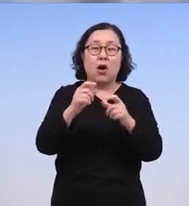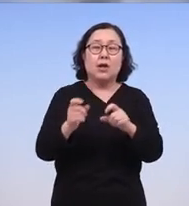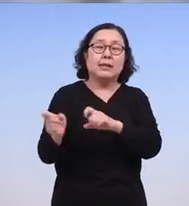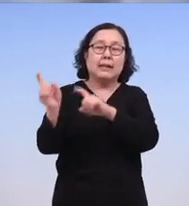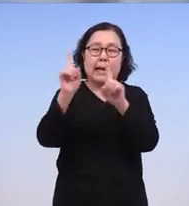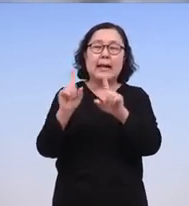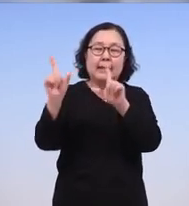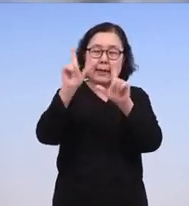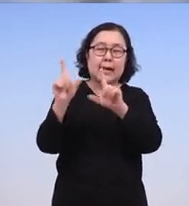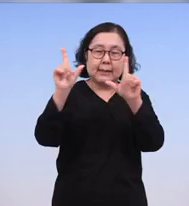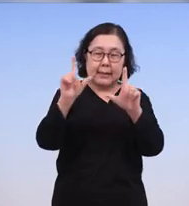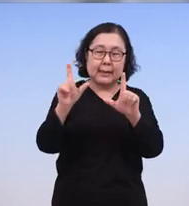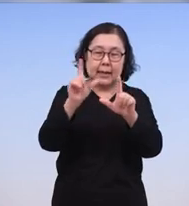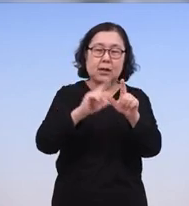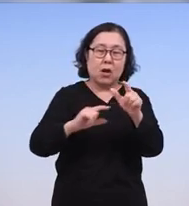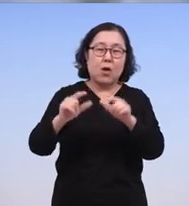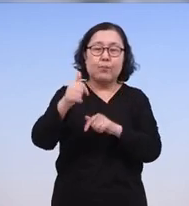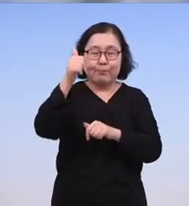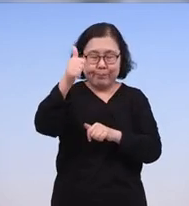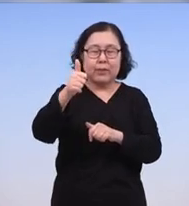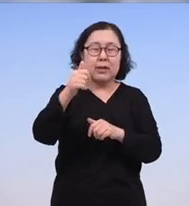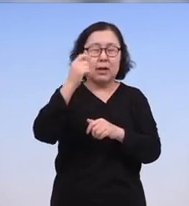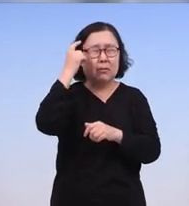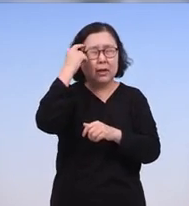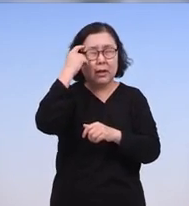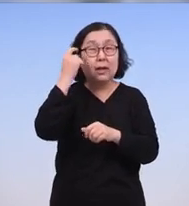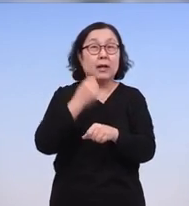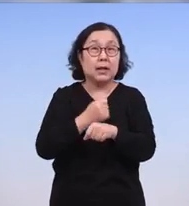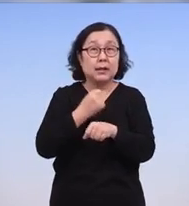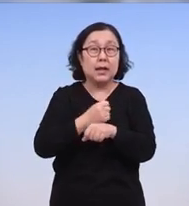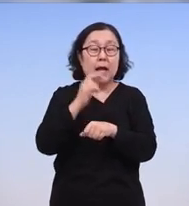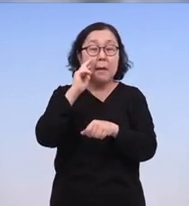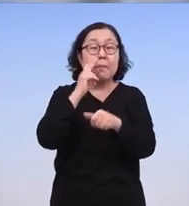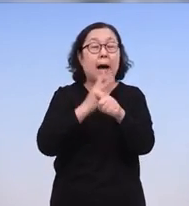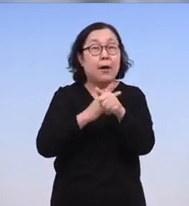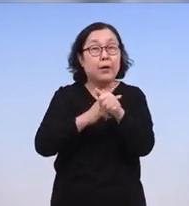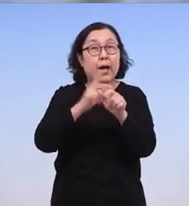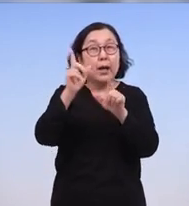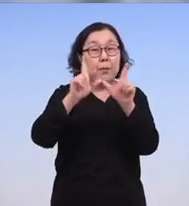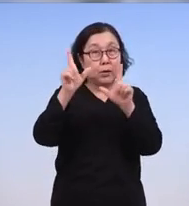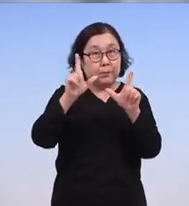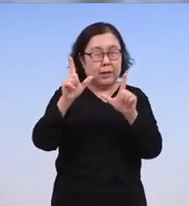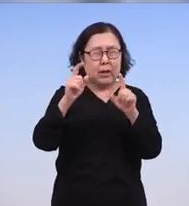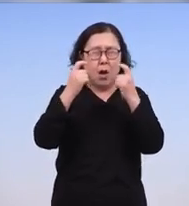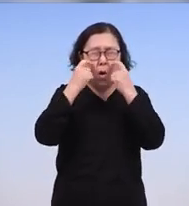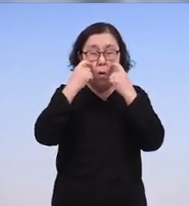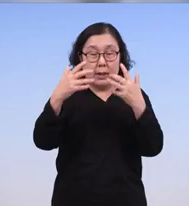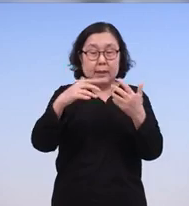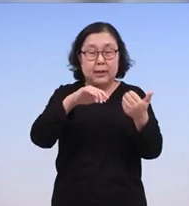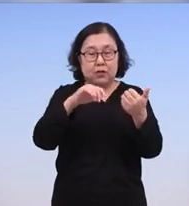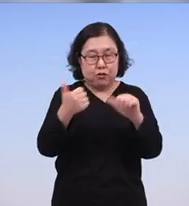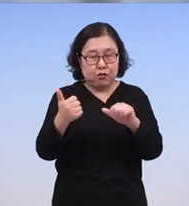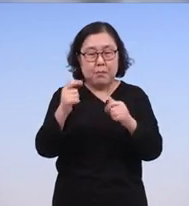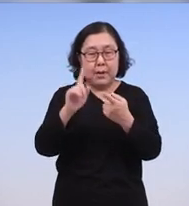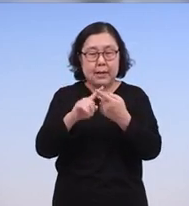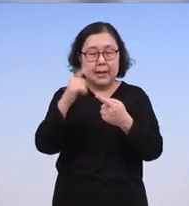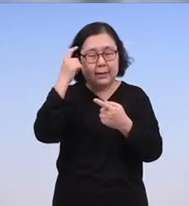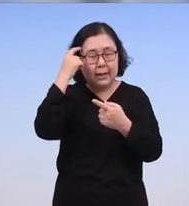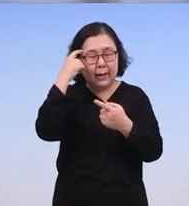내가 더 살기로 했다, 그 사는 게 더 좋겠다. 이게 여러분 정확한 죽음관을 가지고